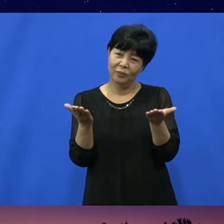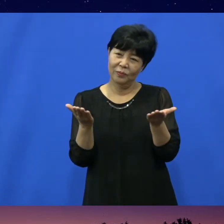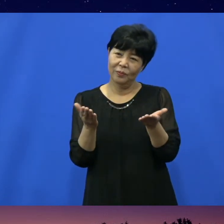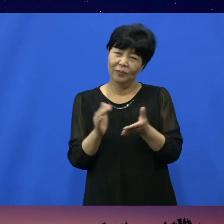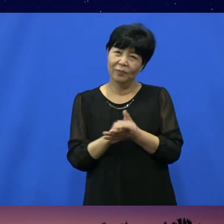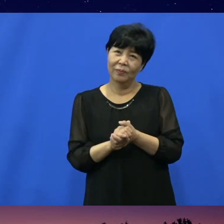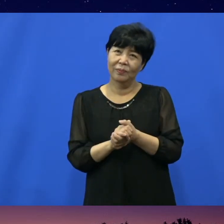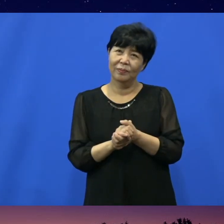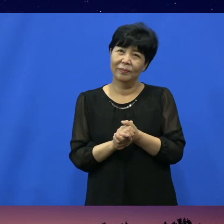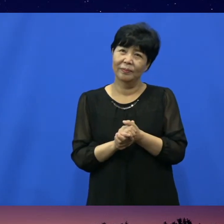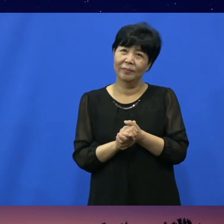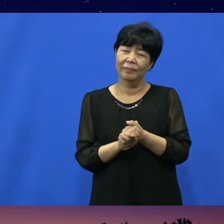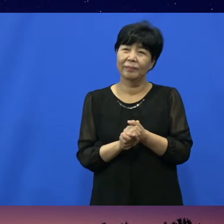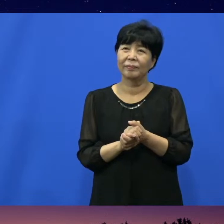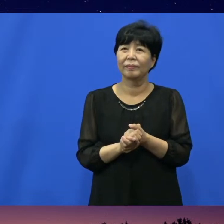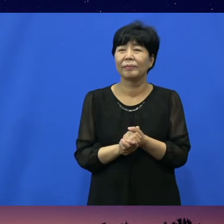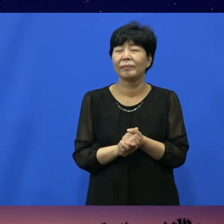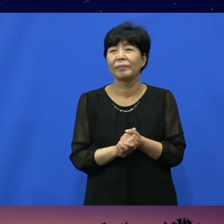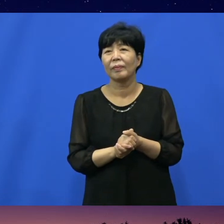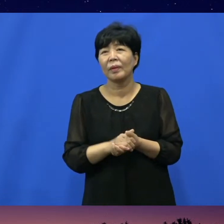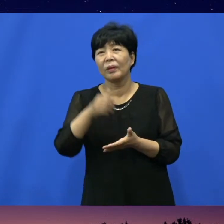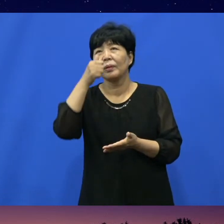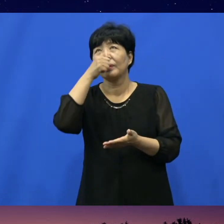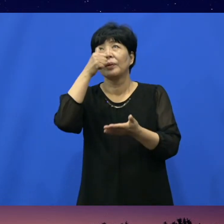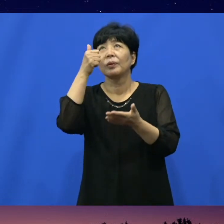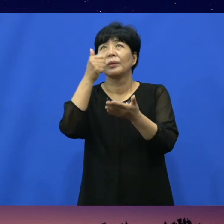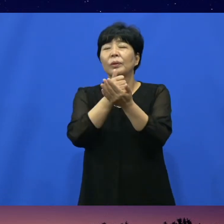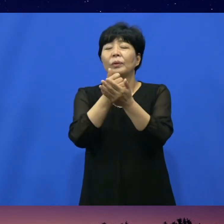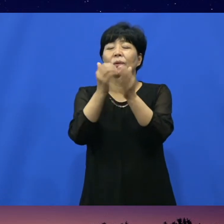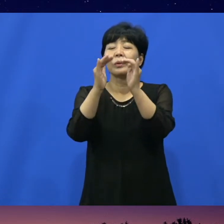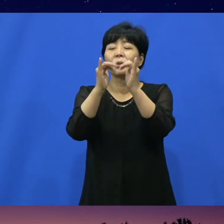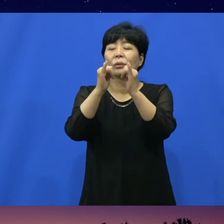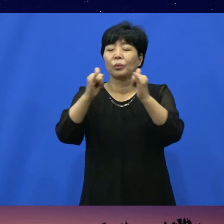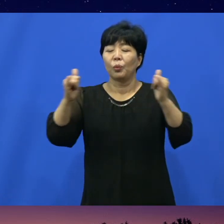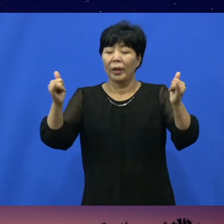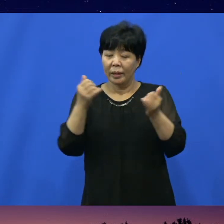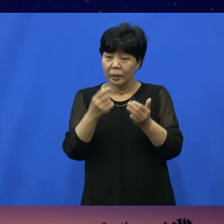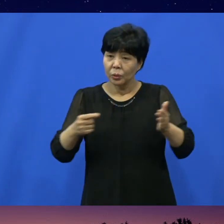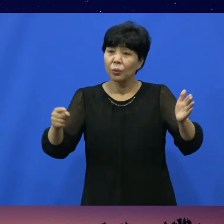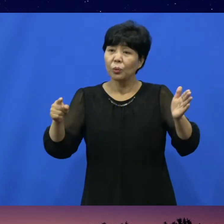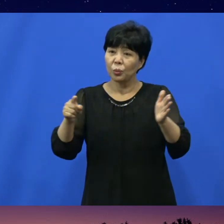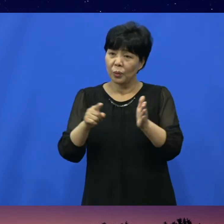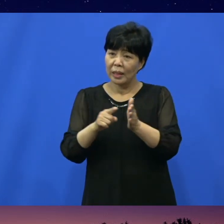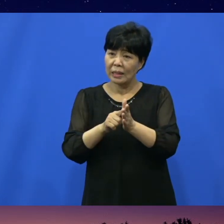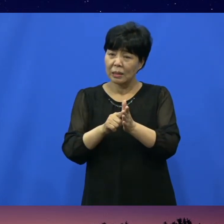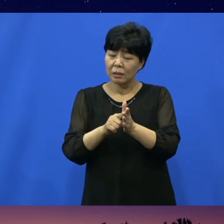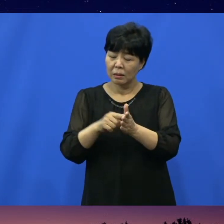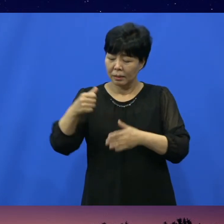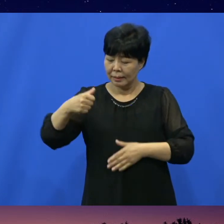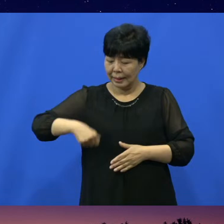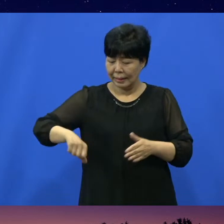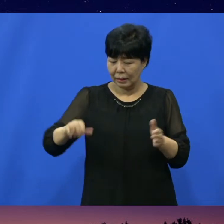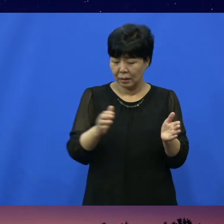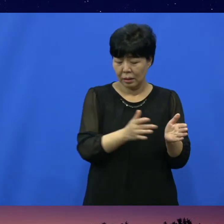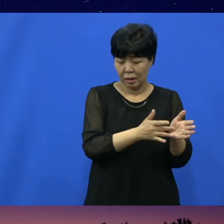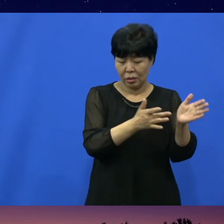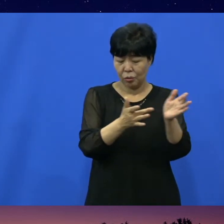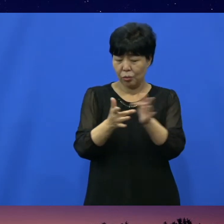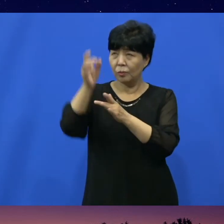인류의 죄인을 위하여서 하나밖에 없는 당신의 외아들을